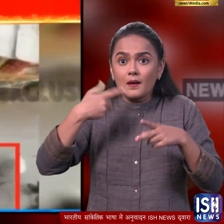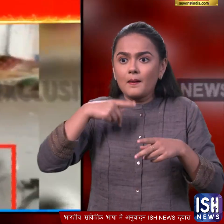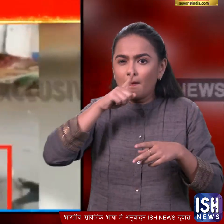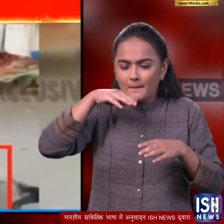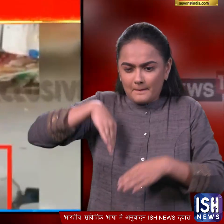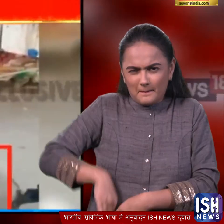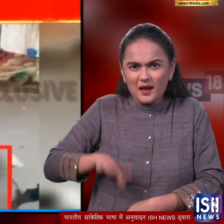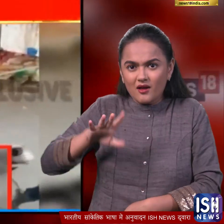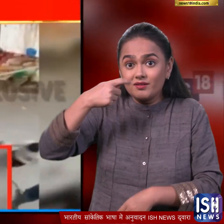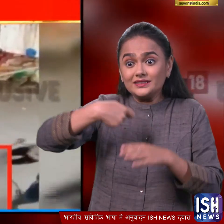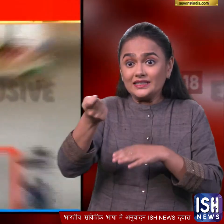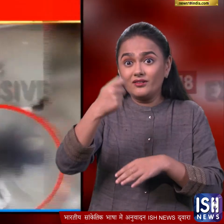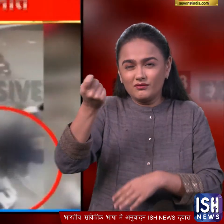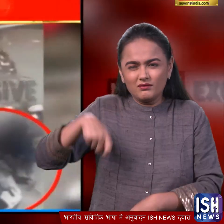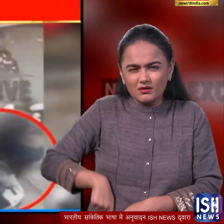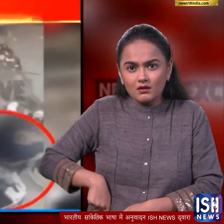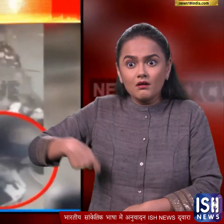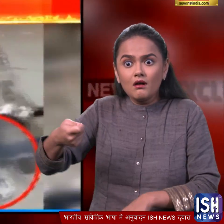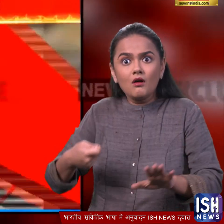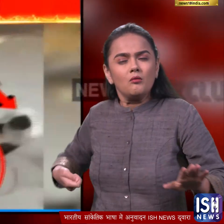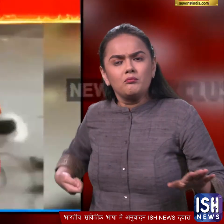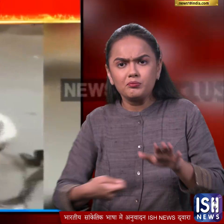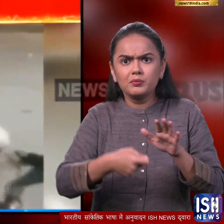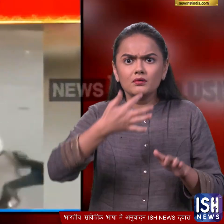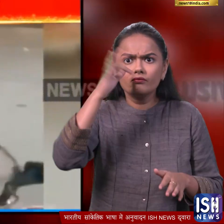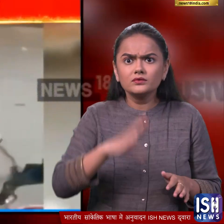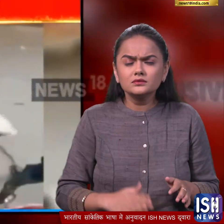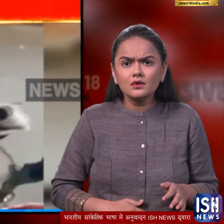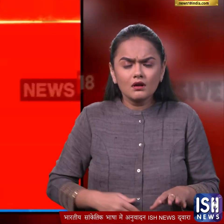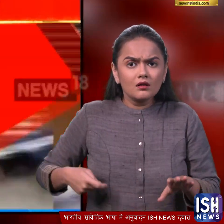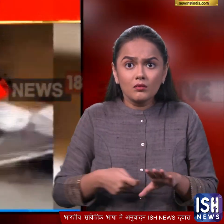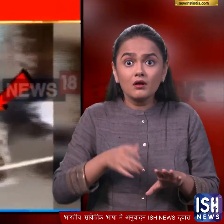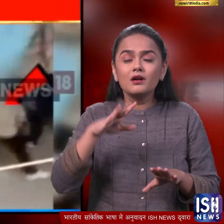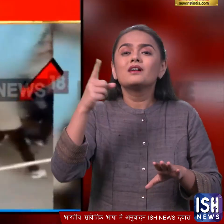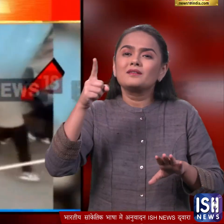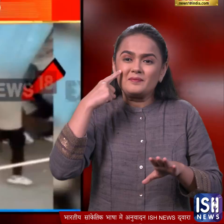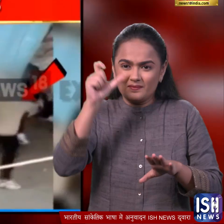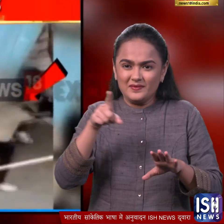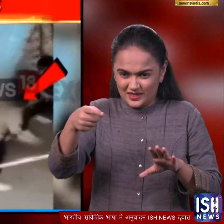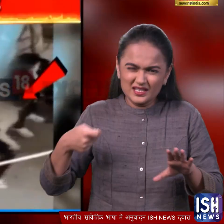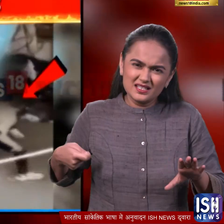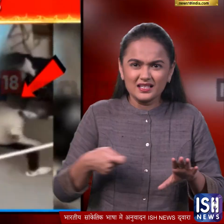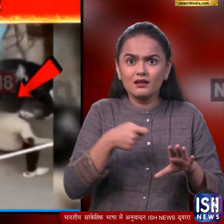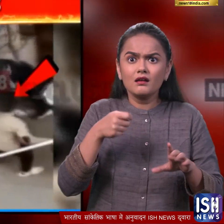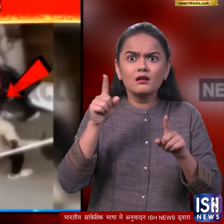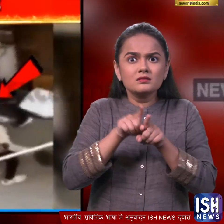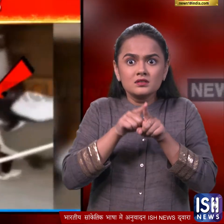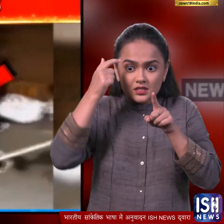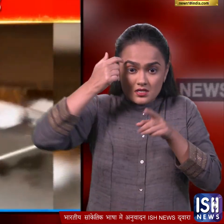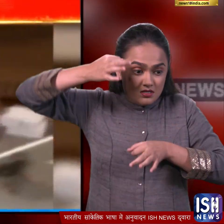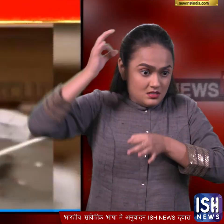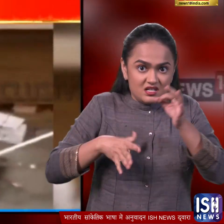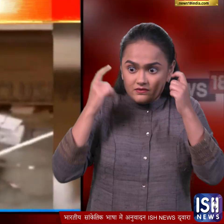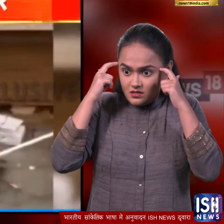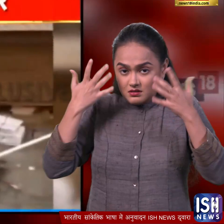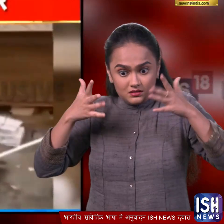पास छिपाकर रखा चाकू बाहर निकाला और उसे शाहरुख नाम के लड़के के पेट में घोंप दिया। इसके बाद चाकू चलाने वाले लड़कों के ऊपर मानो खून